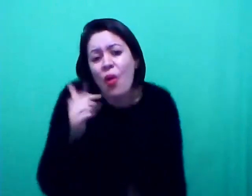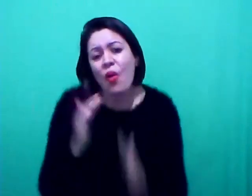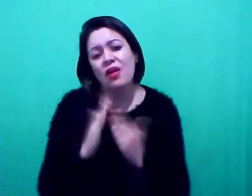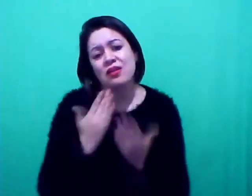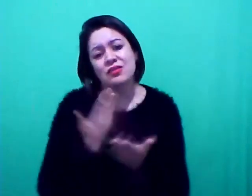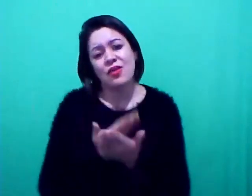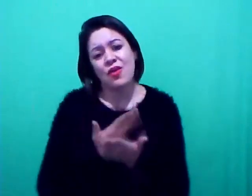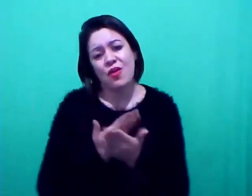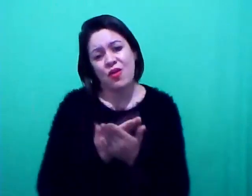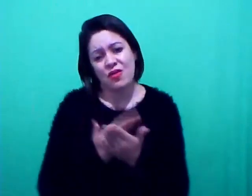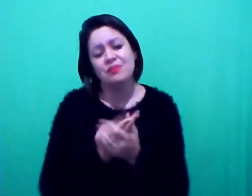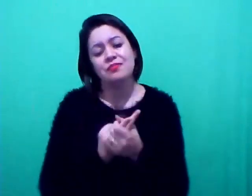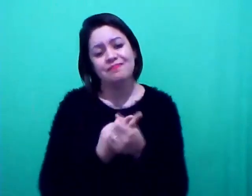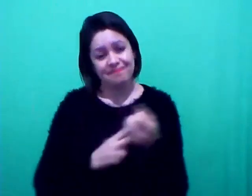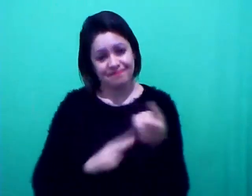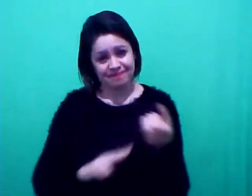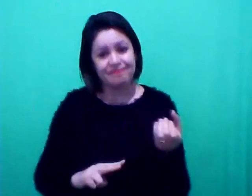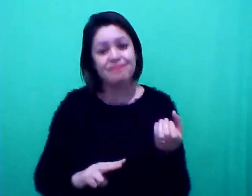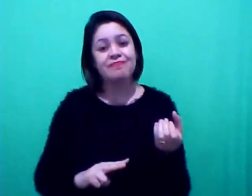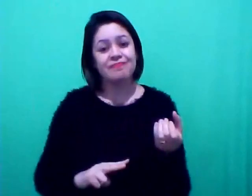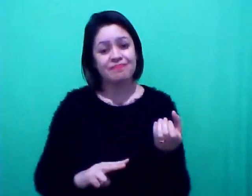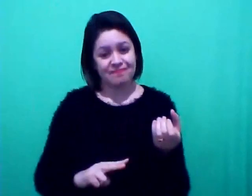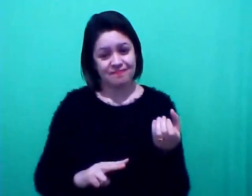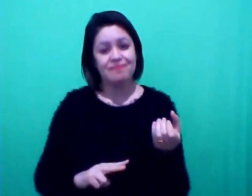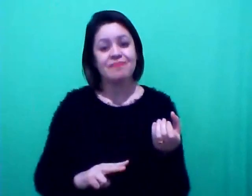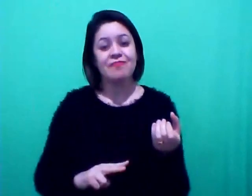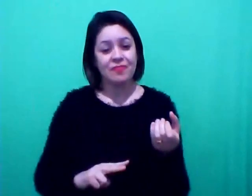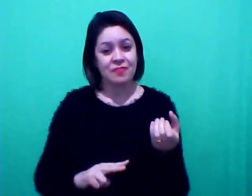Mas na realidade é que existem pouquíssimas escolas bilíngue.